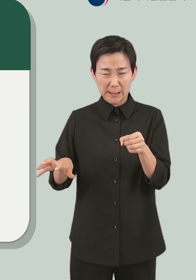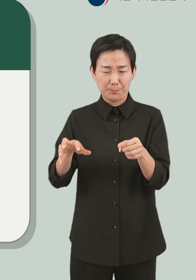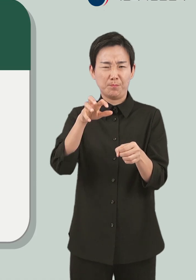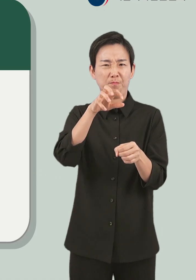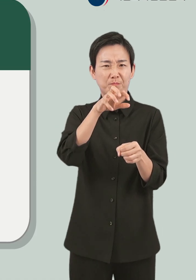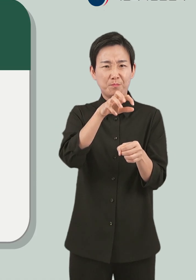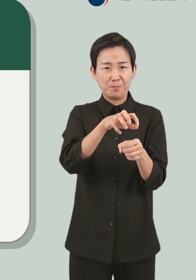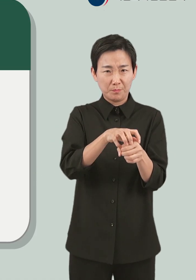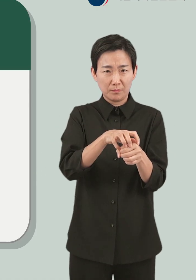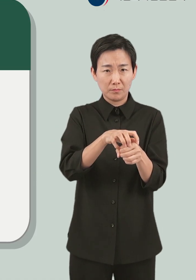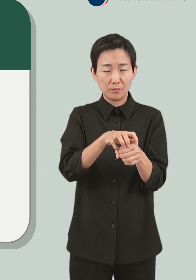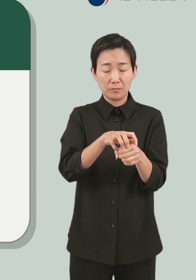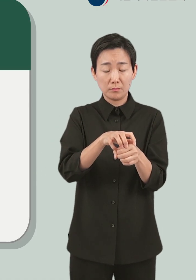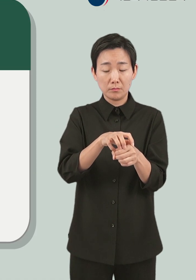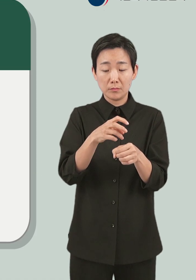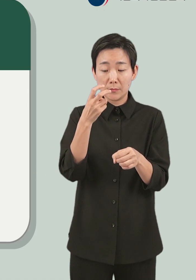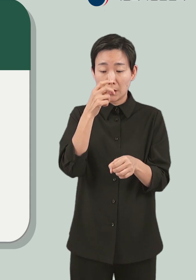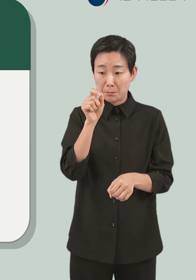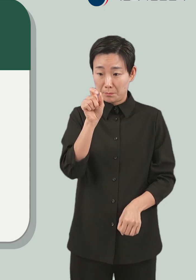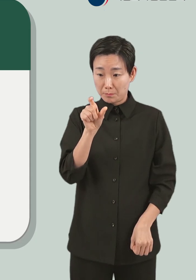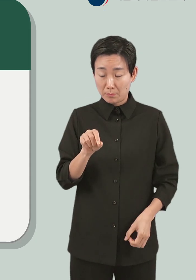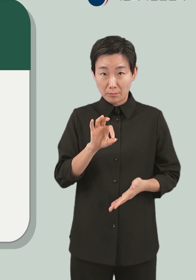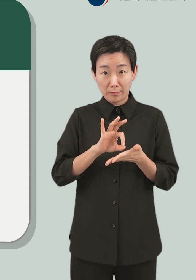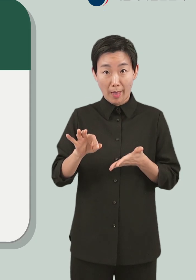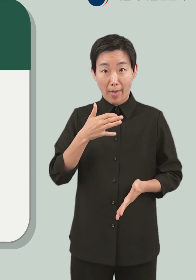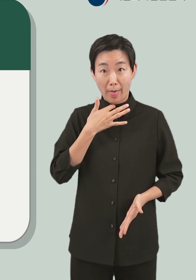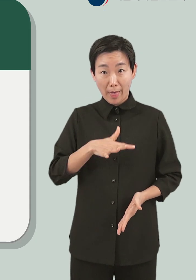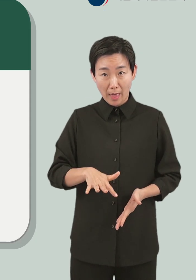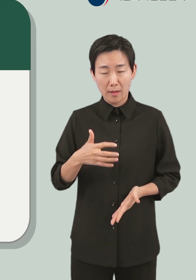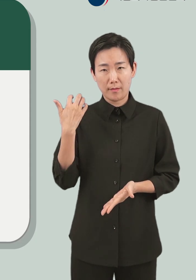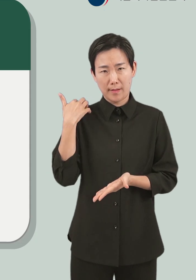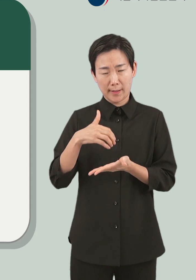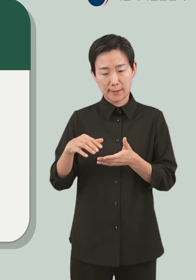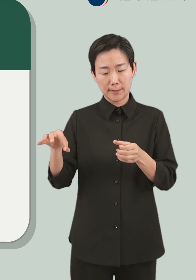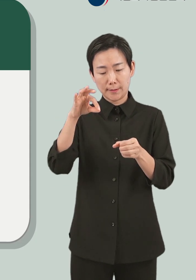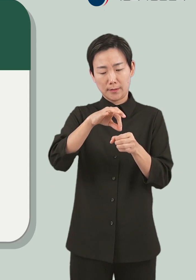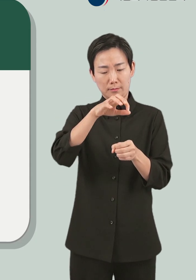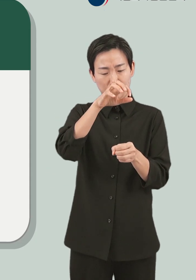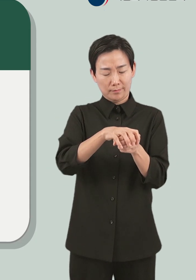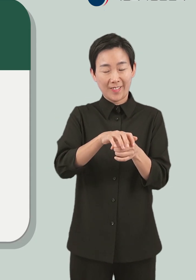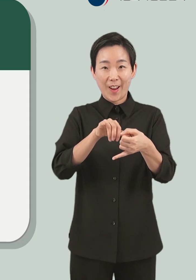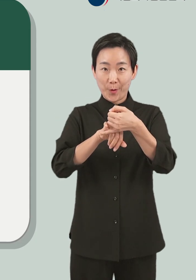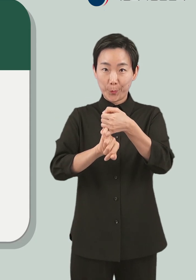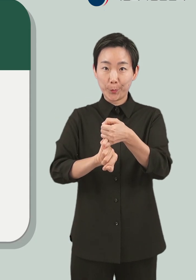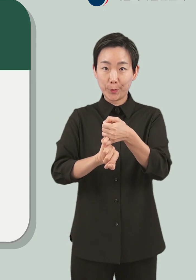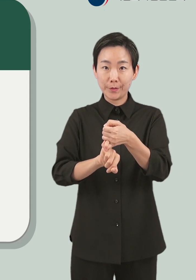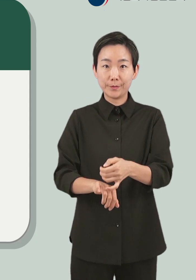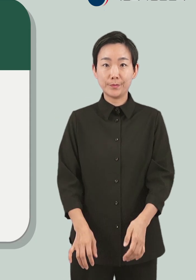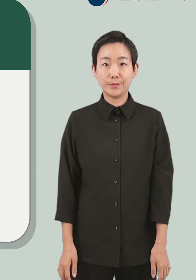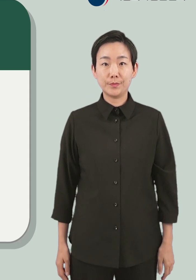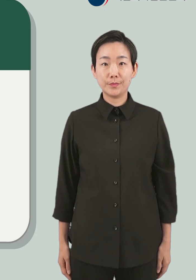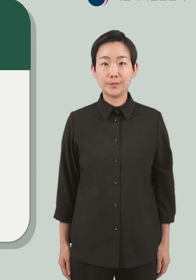습도로부터 보호하기 위하여 검사지를 꺼낸 즉시 검사지 용기의 뚜껑을 꽉 닫으십시오.